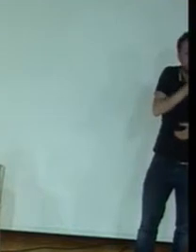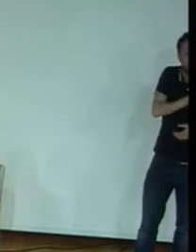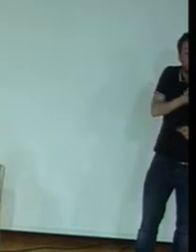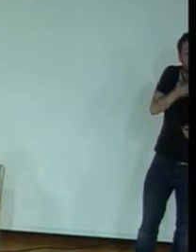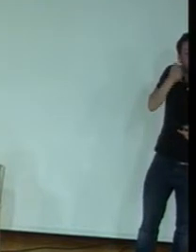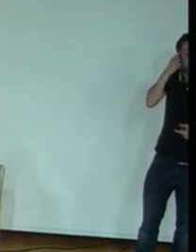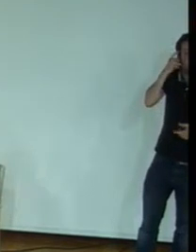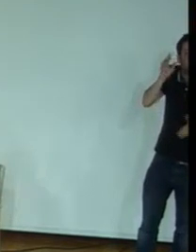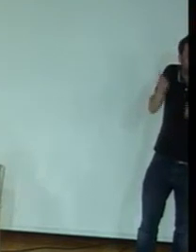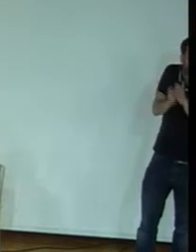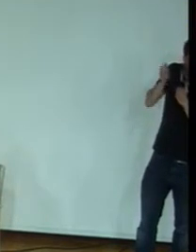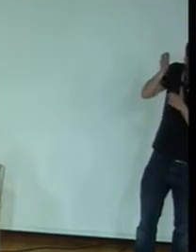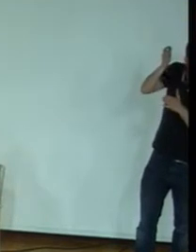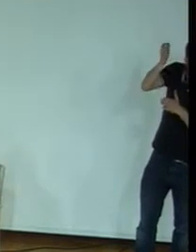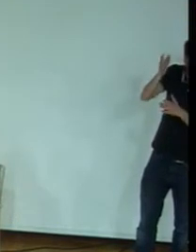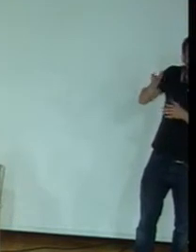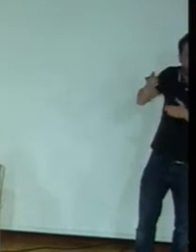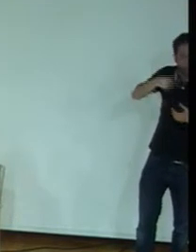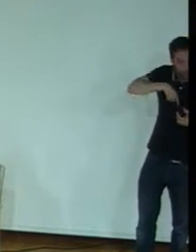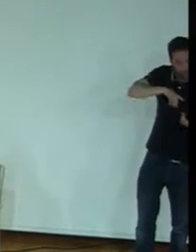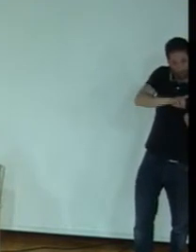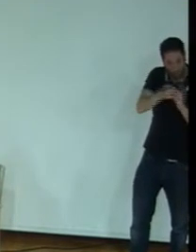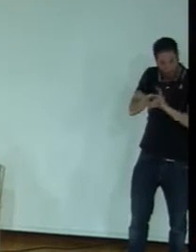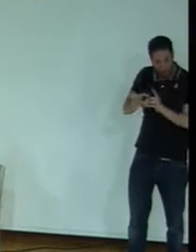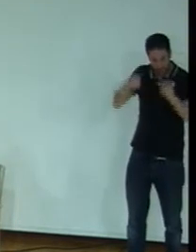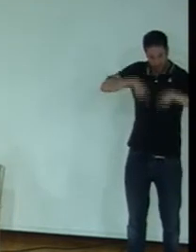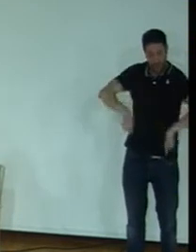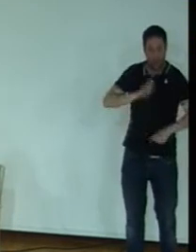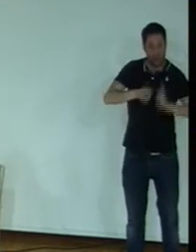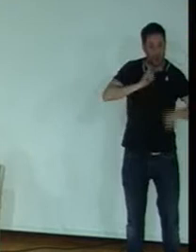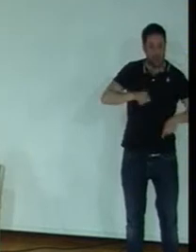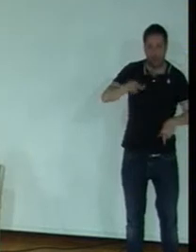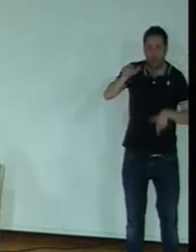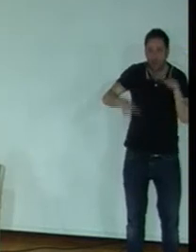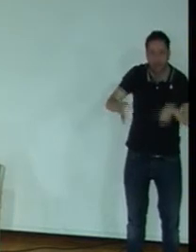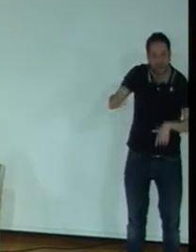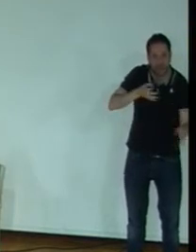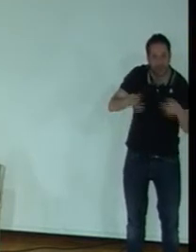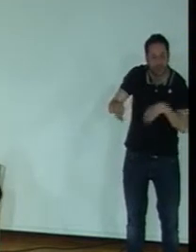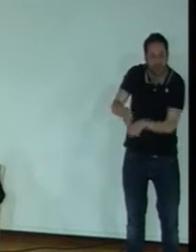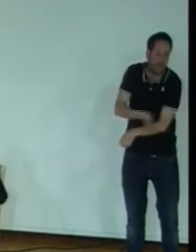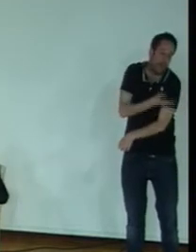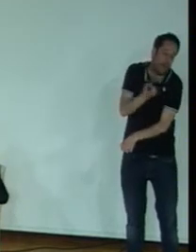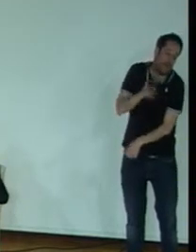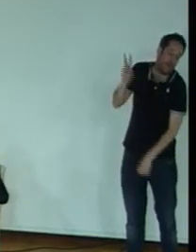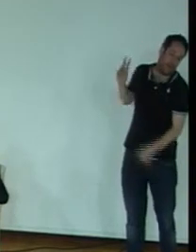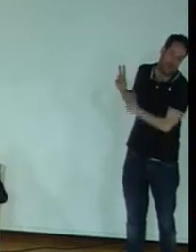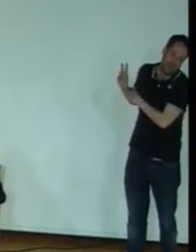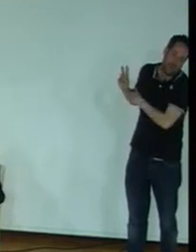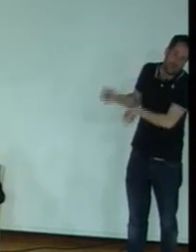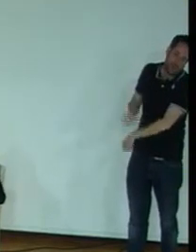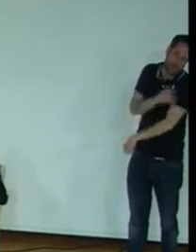et si un jour on avait un régime autoritaire? Et je suis très surpris de la plupart des gens. Alors il y a l'émotionnel qui est lié aux attentats,